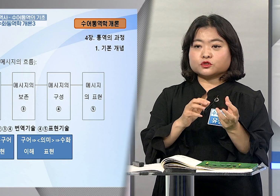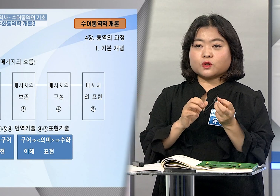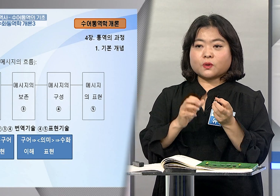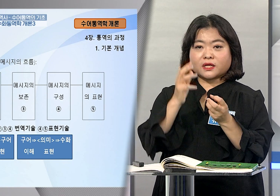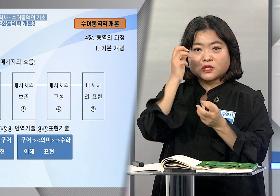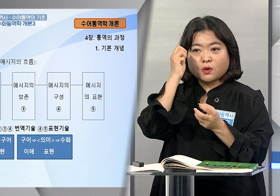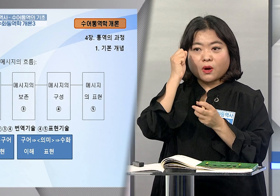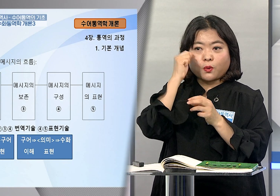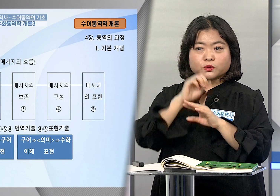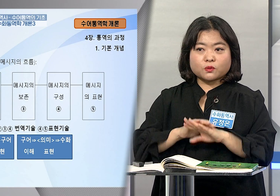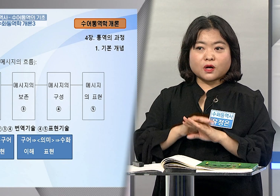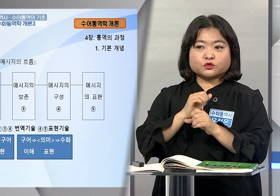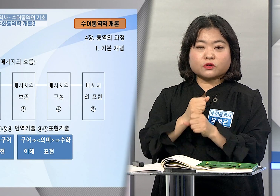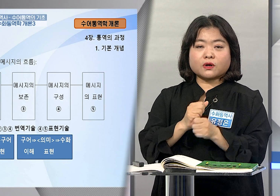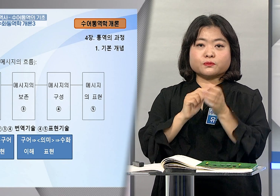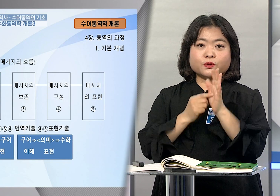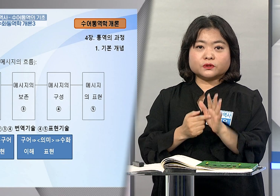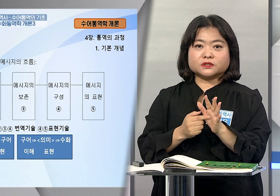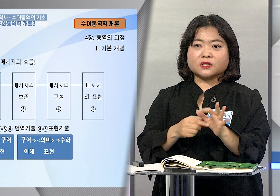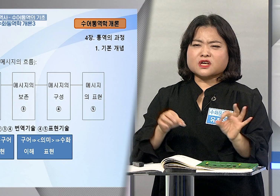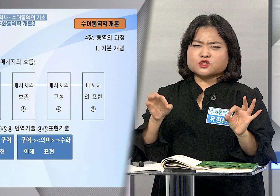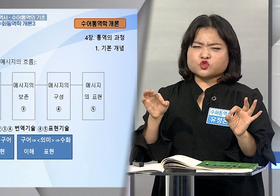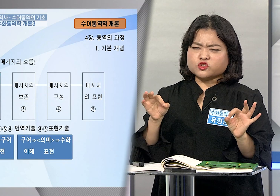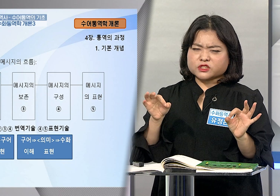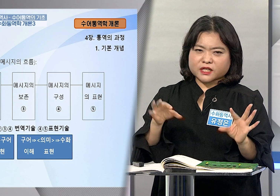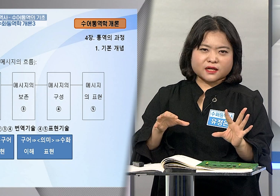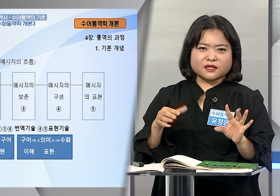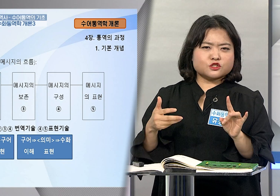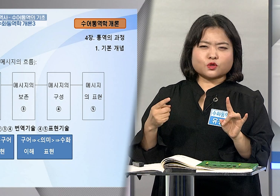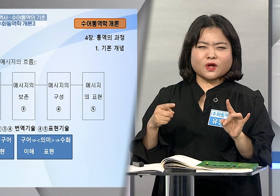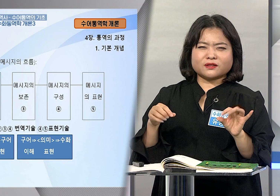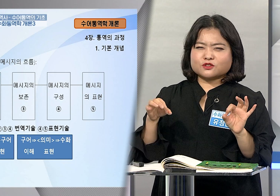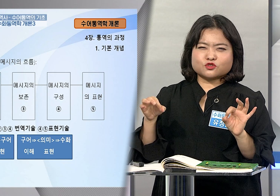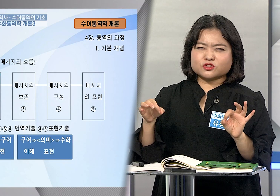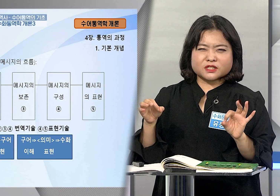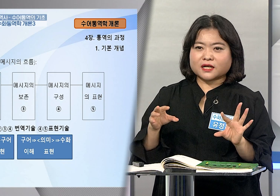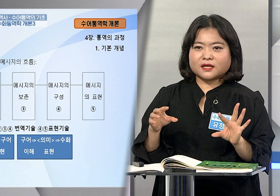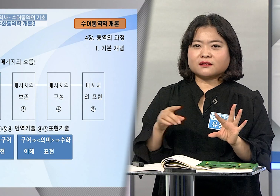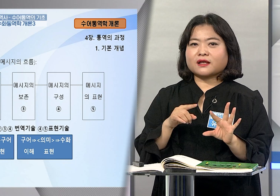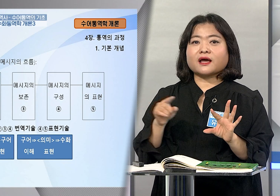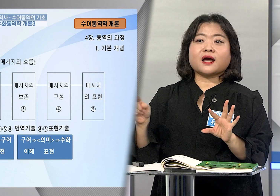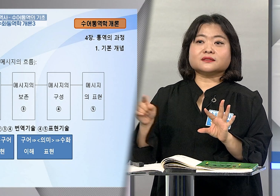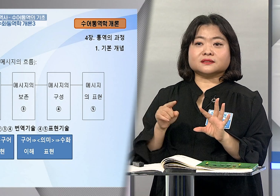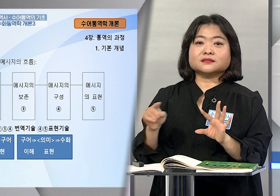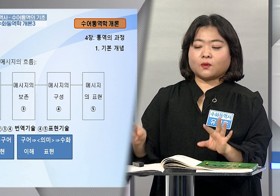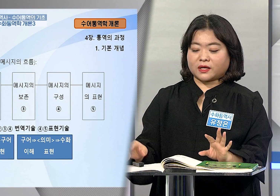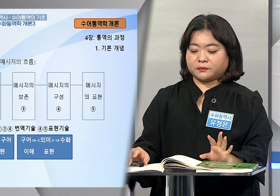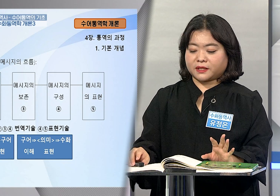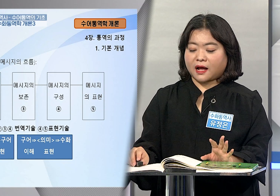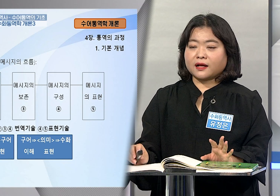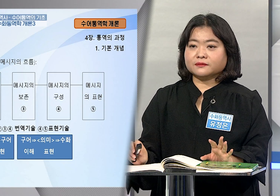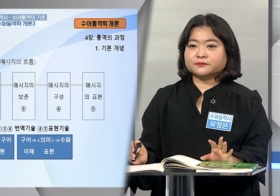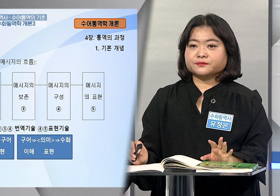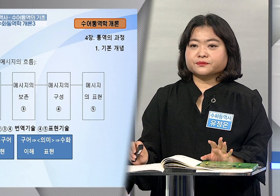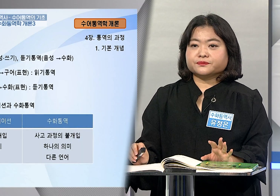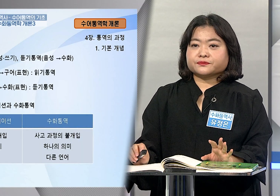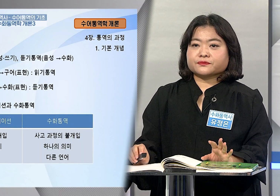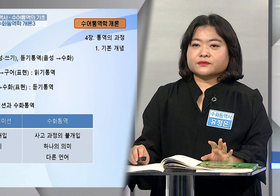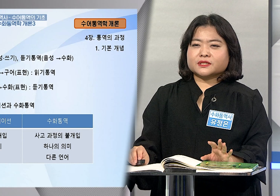수용과 이해와 보존과 구성과 표현은 순식간에 1초도 안 되는 순식간에 일어나야 하는 상황입니다.